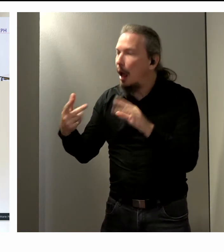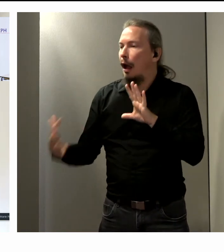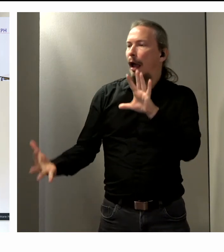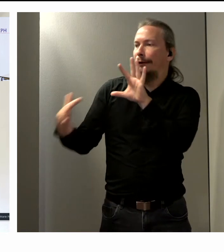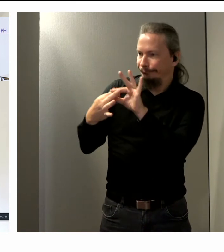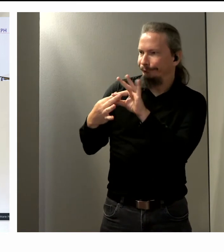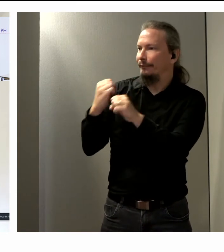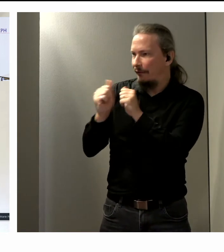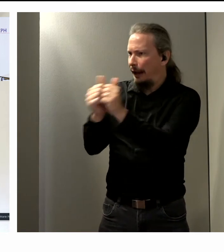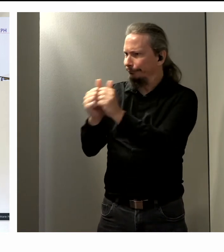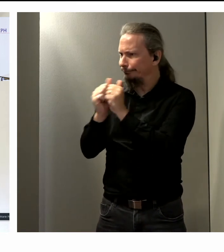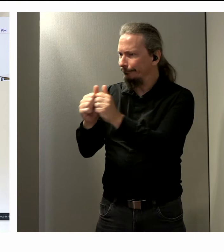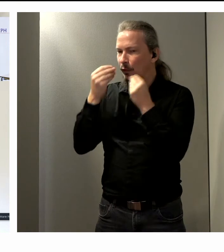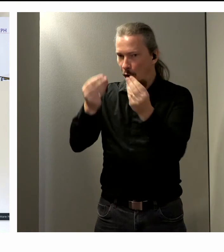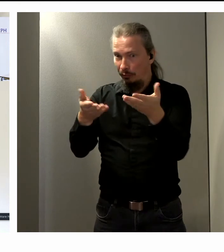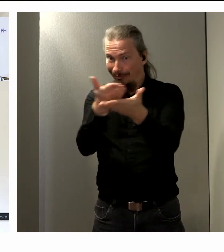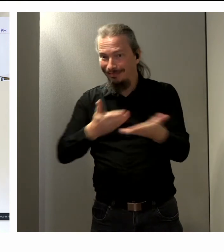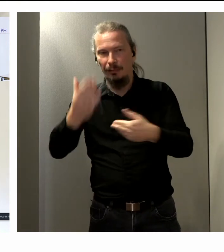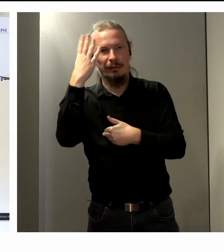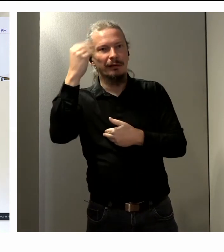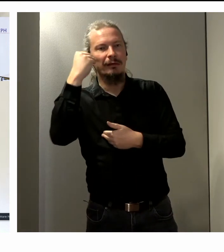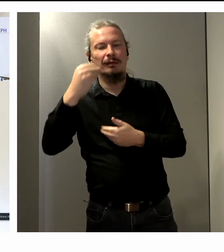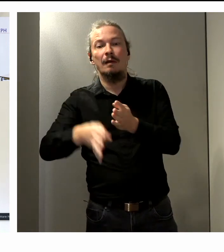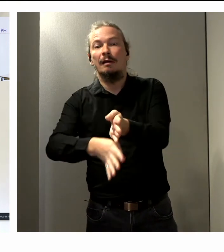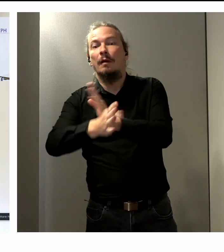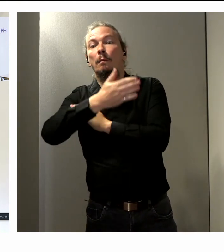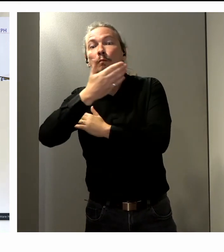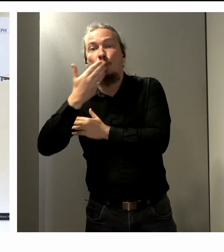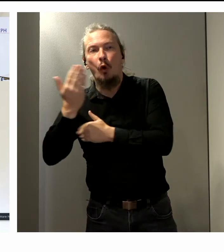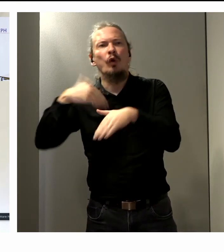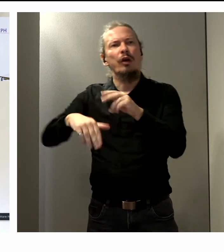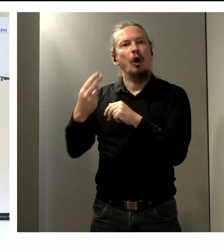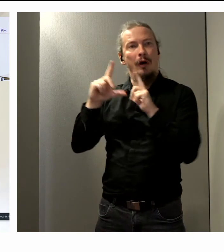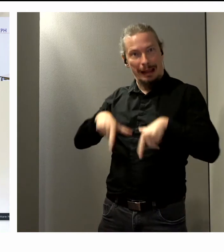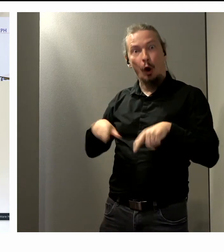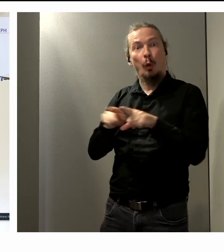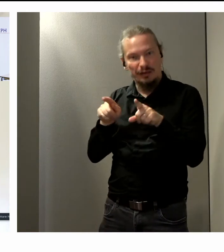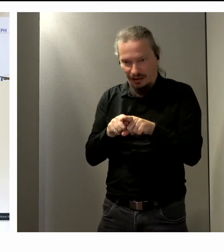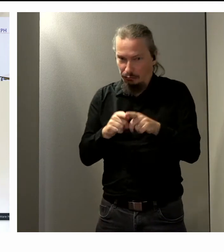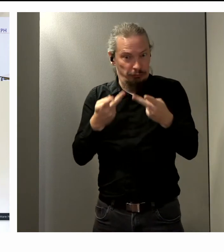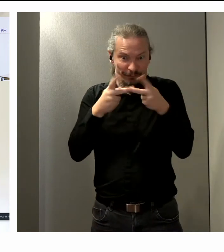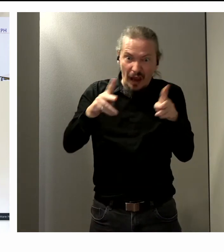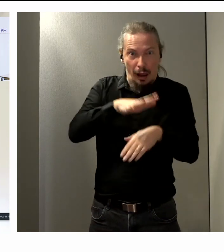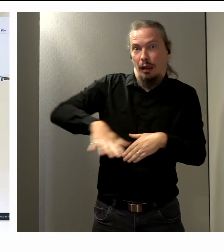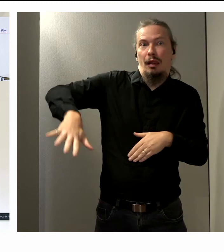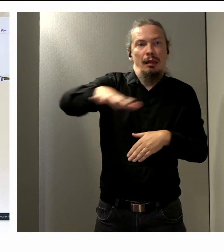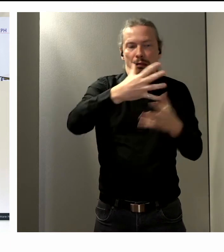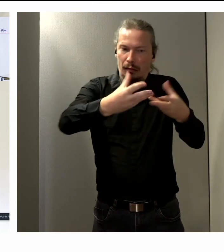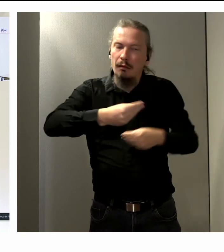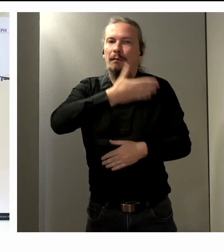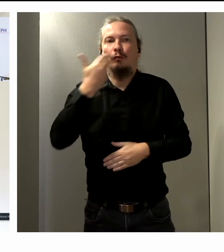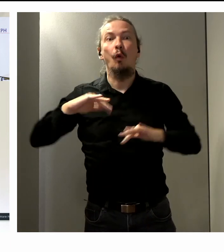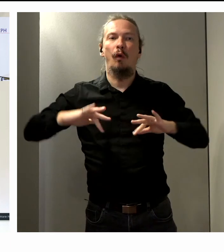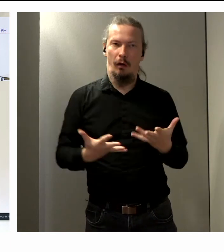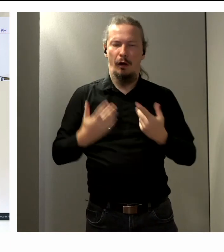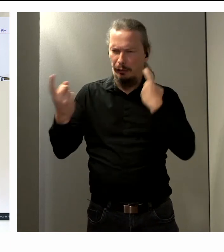comment on peut favoriser leur accueil au-delà de cet établissement, mais aussi dans les collectivités, dans notre collectivité territoriale, pour que